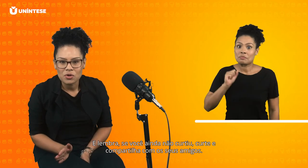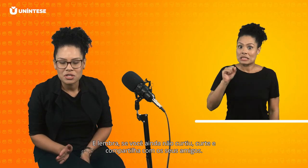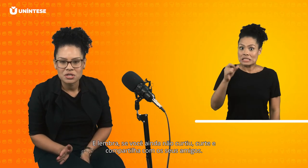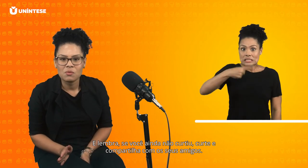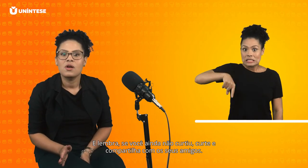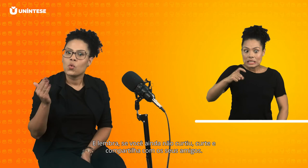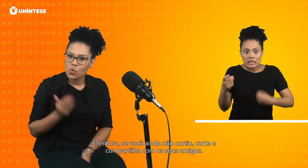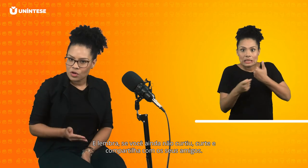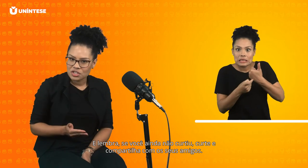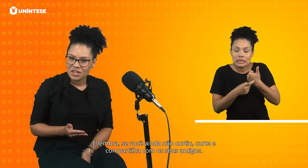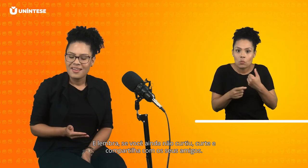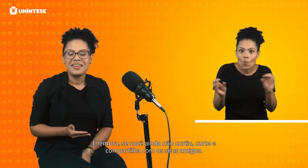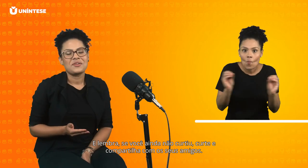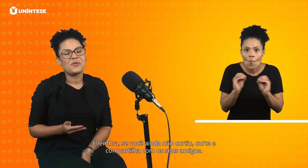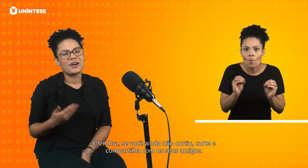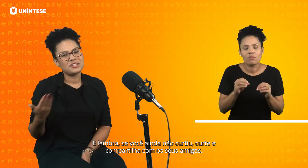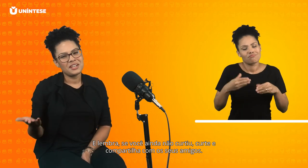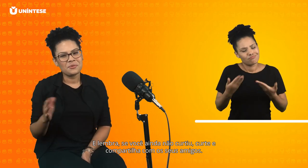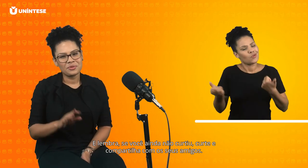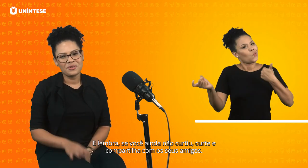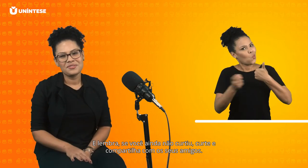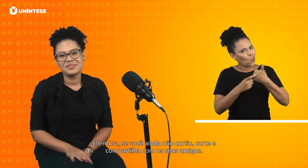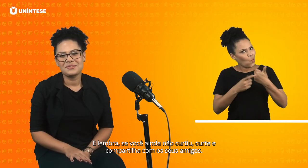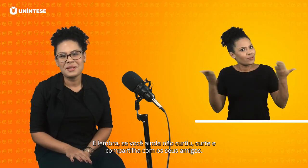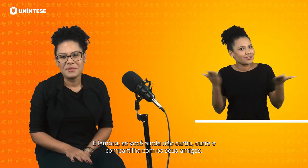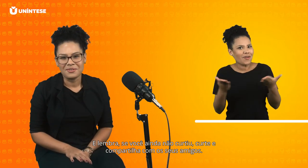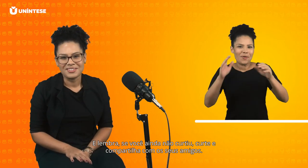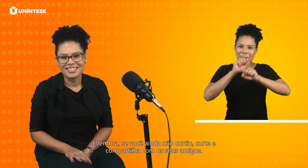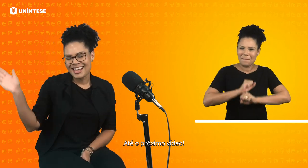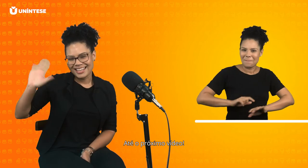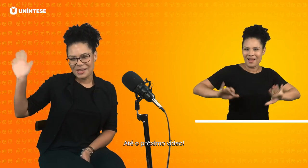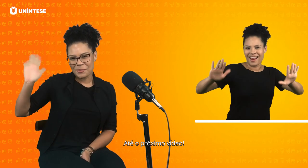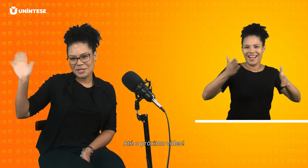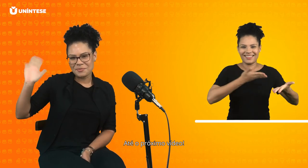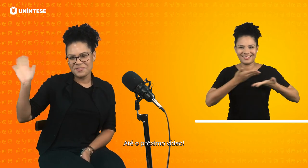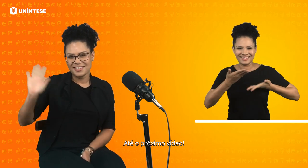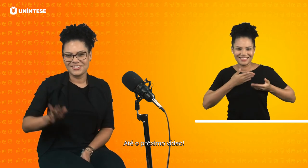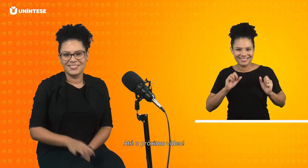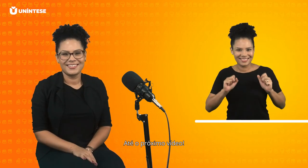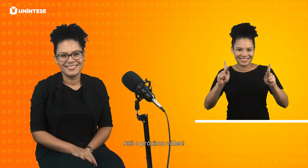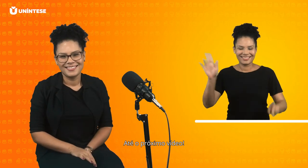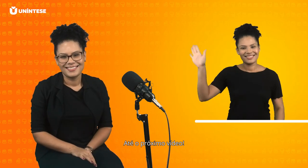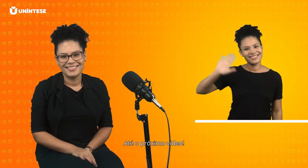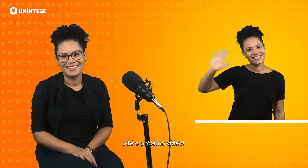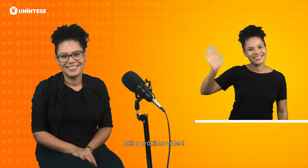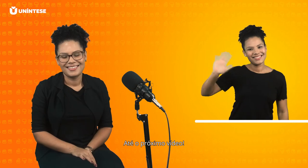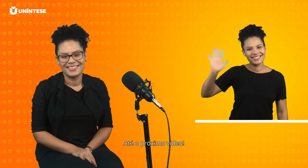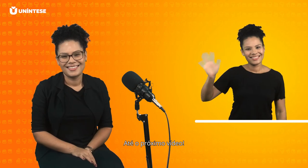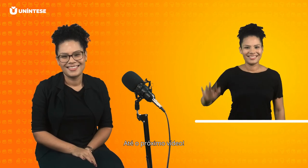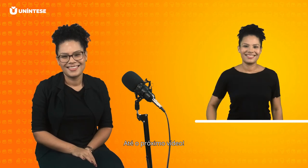curtiu, curte e compartilha com todos os seus amigos. Até o próximo vídeo. o Até E